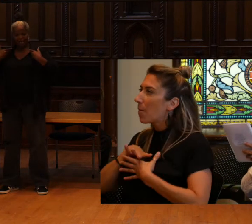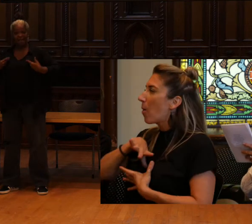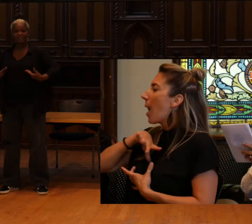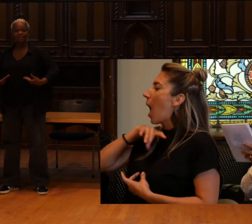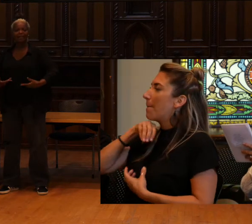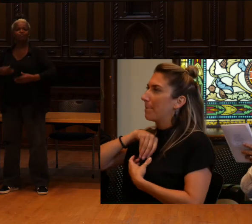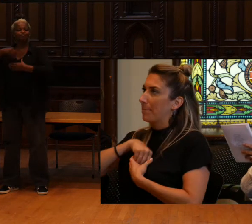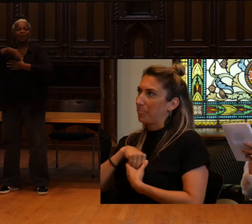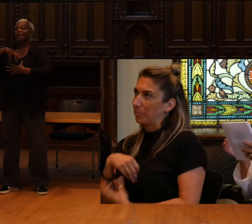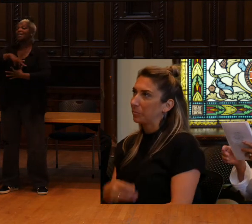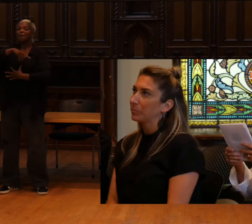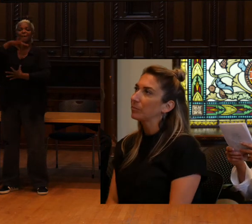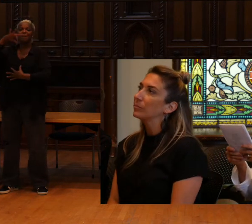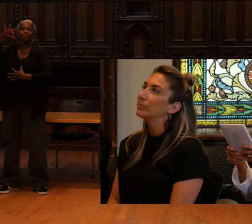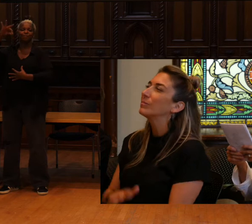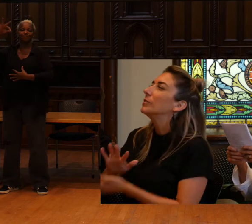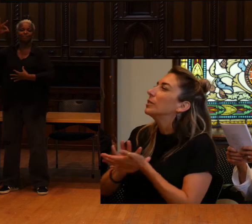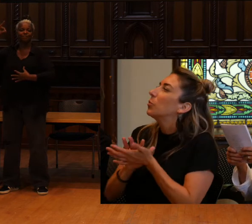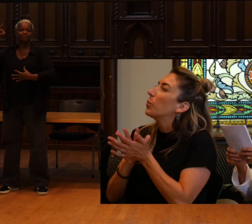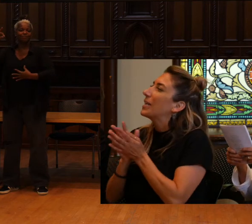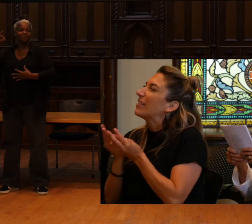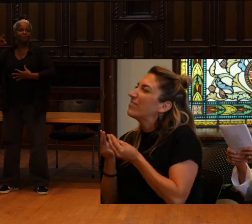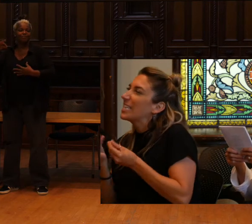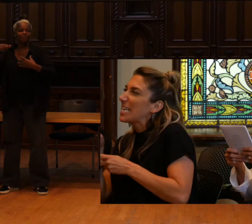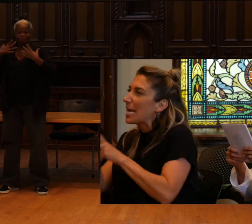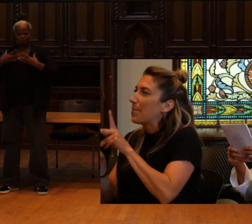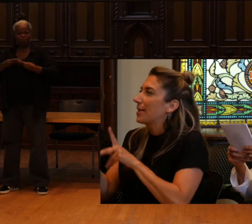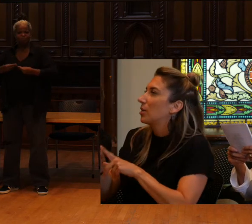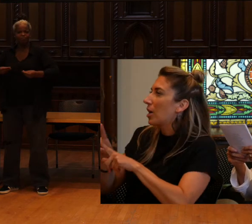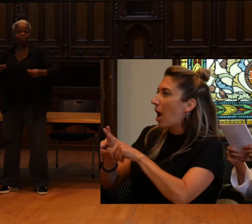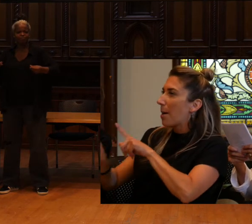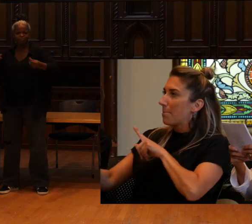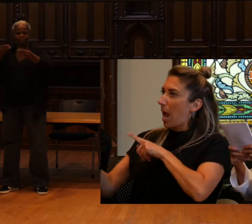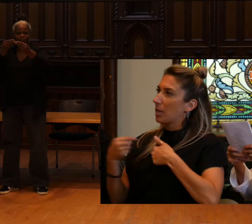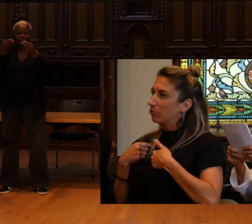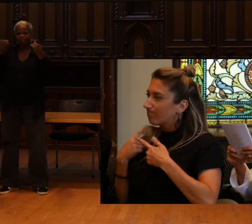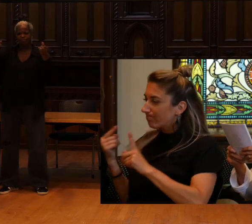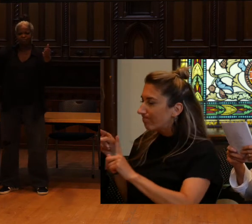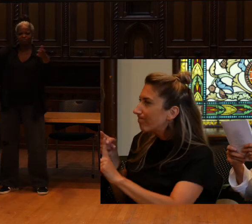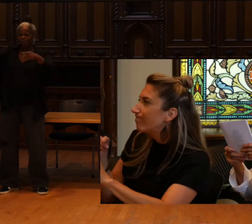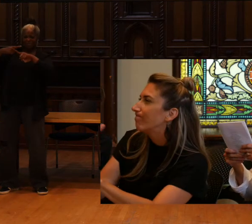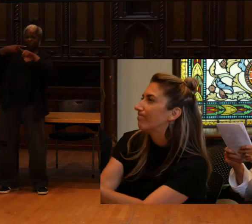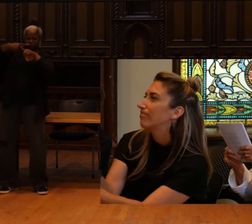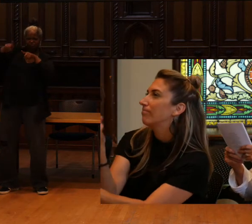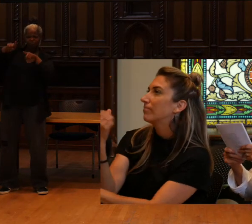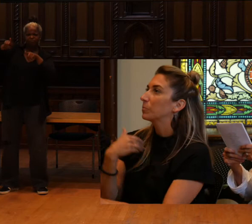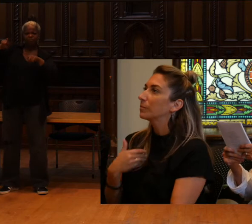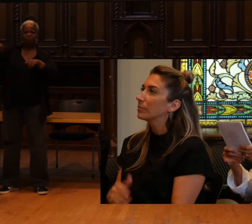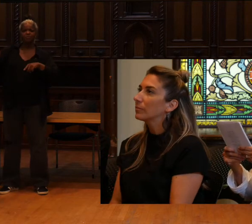âme, pour pétrifier ceux ou celles qui m'empêchent d'accomplir ma